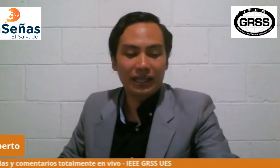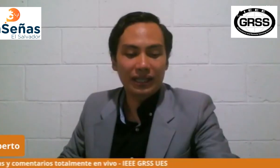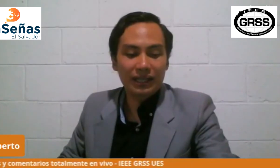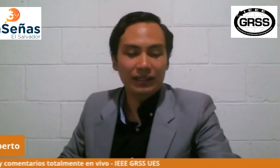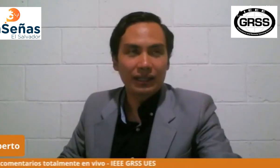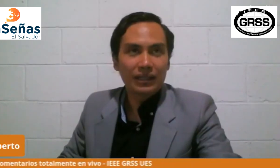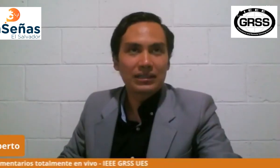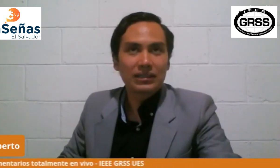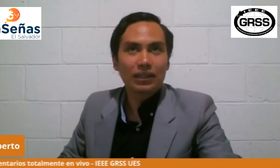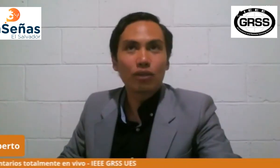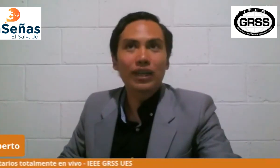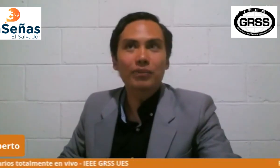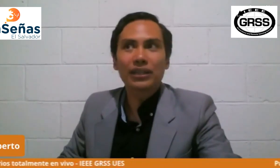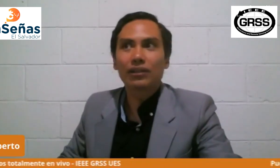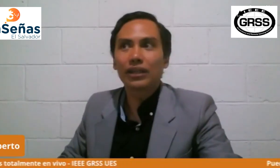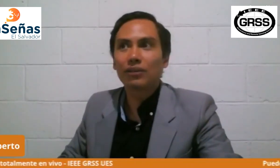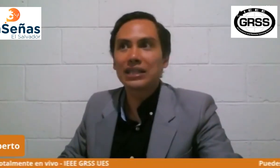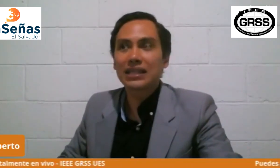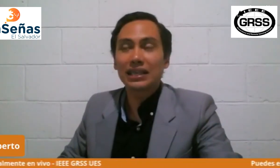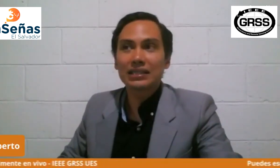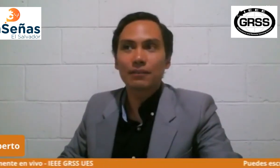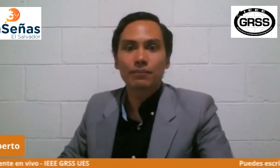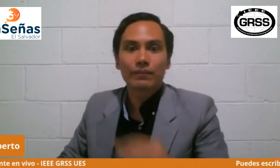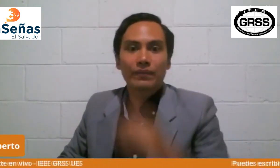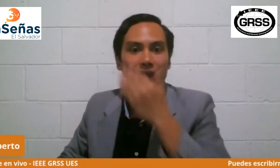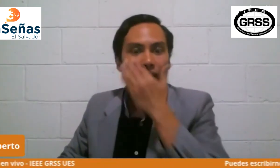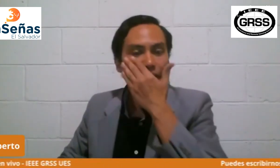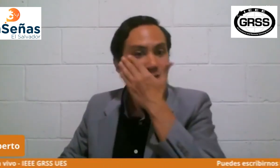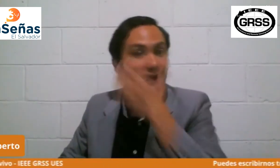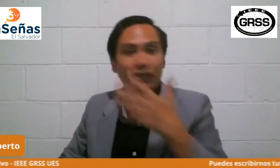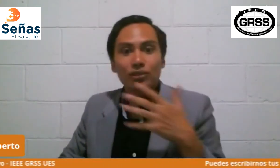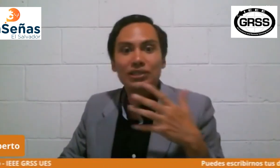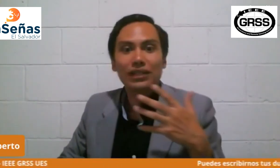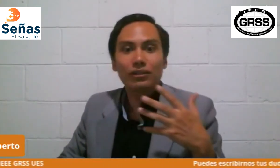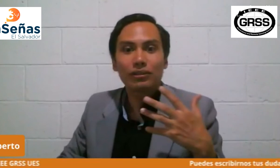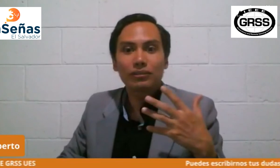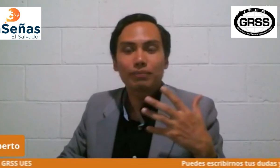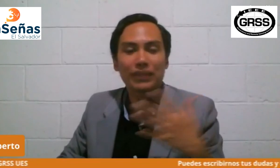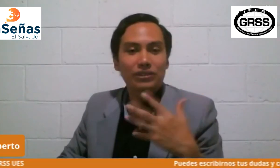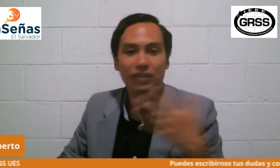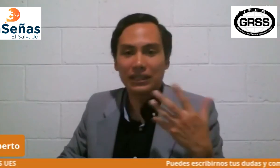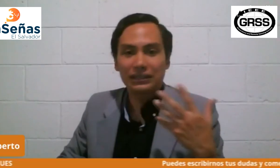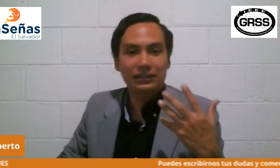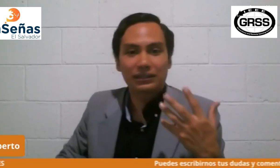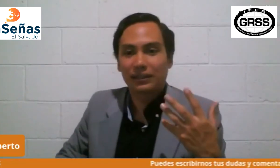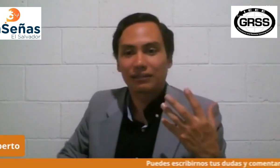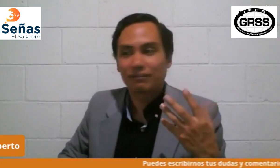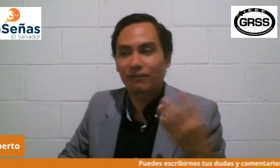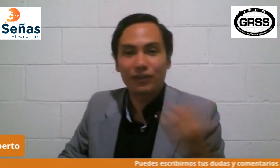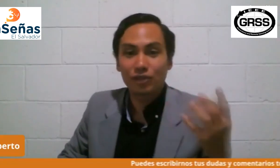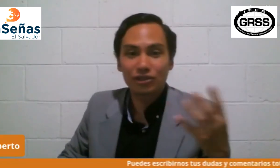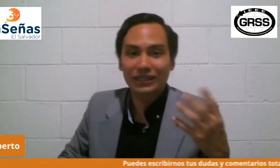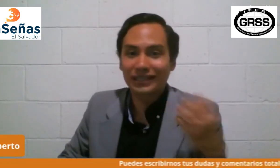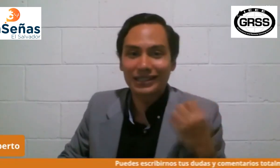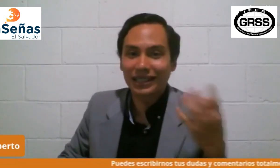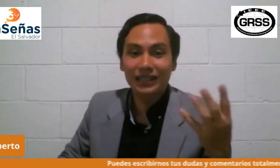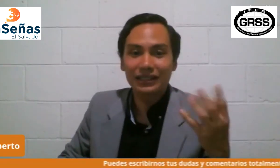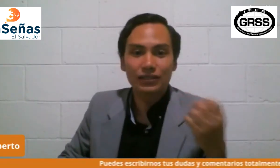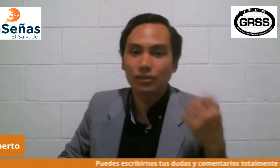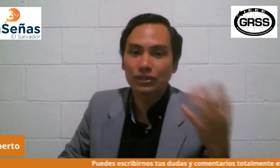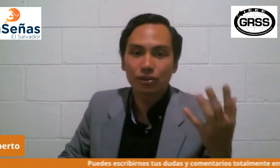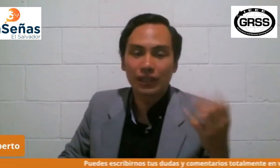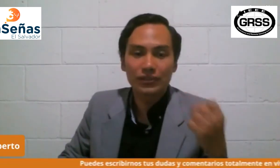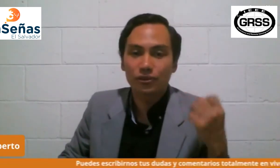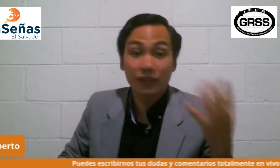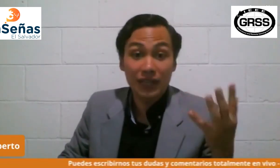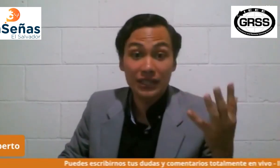creo que si no hubiera aprendido lengua de señas, no hubiera conocido personas fabulosas, excelentes,